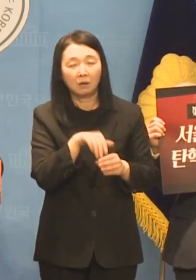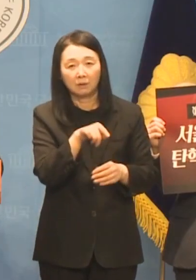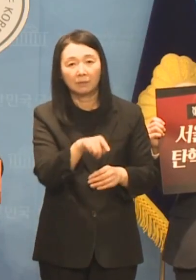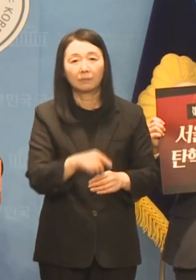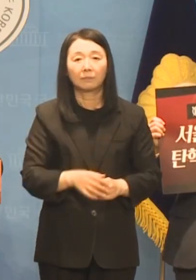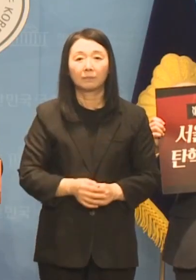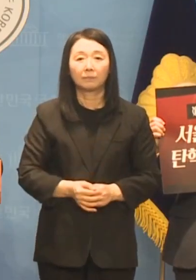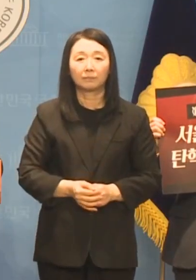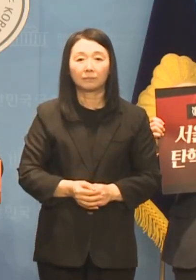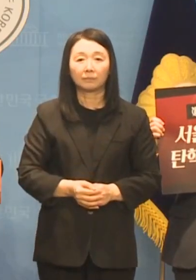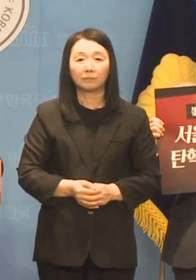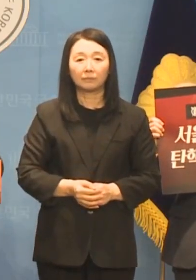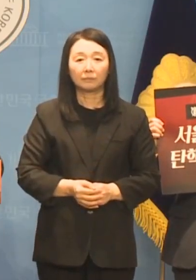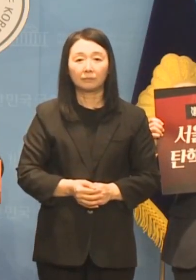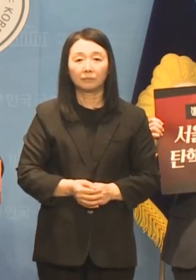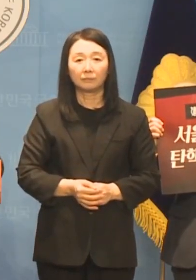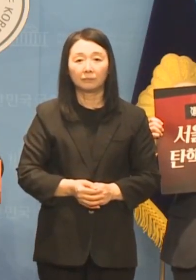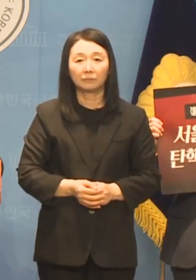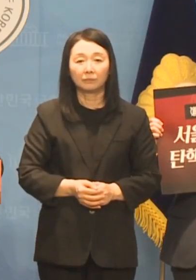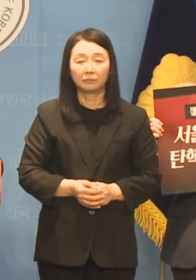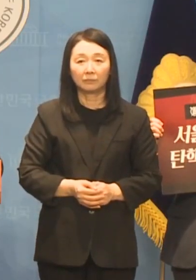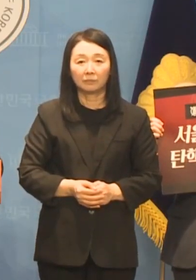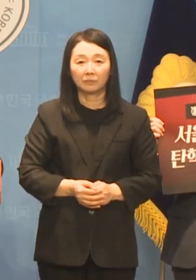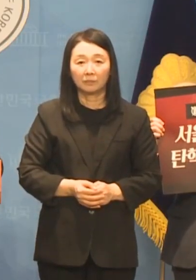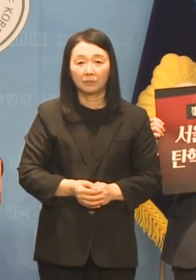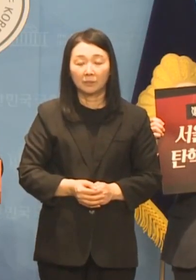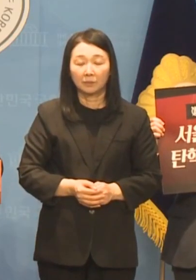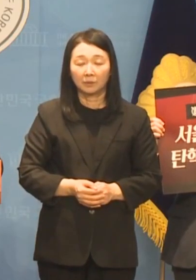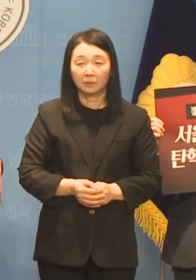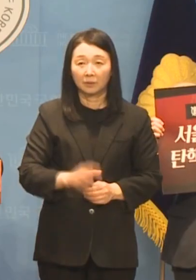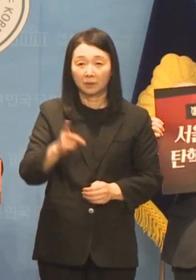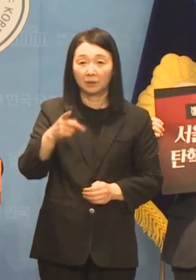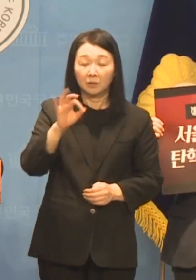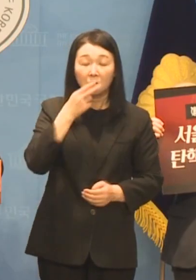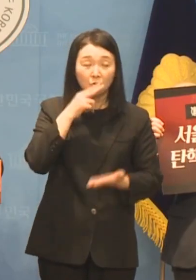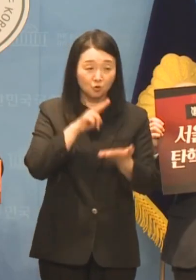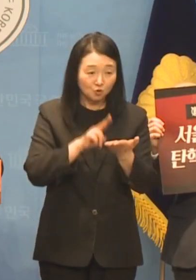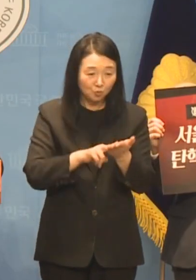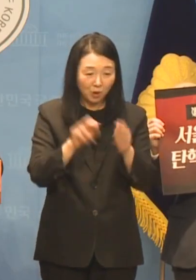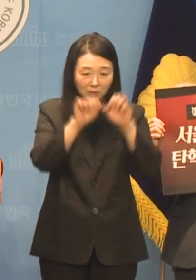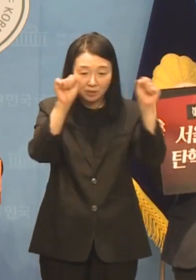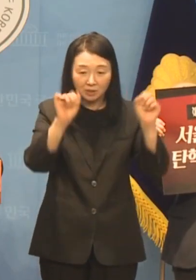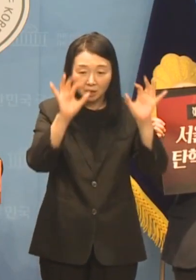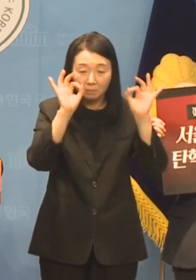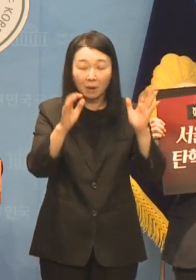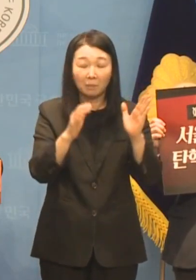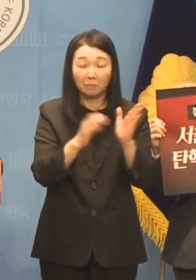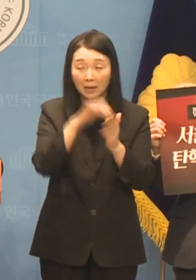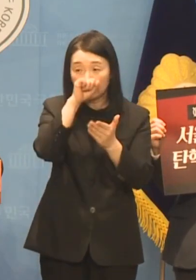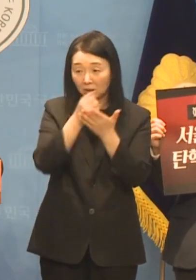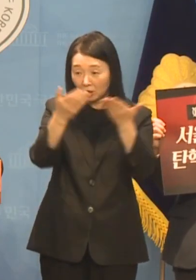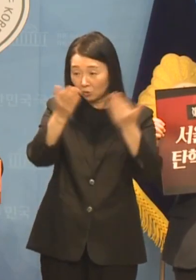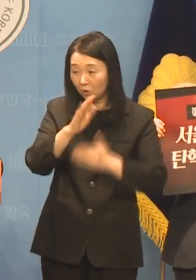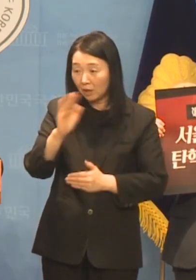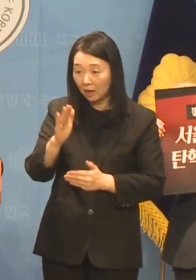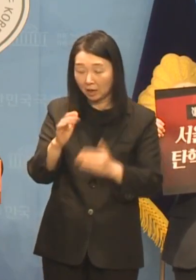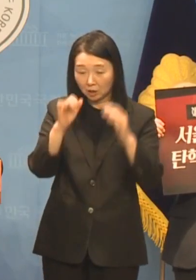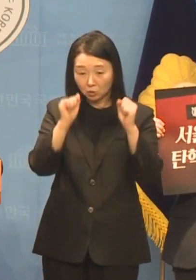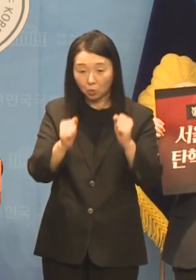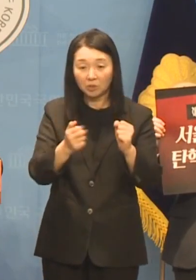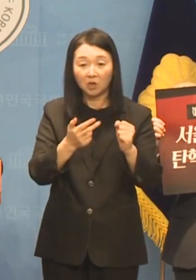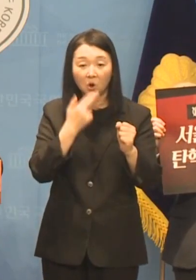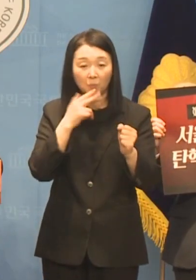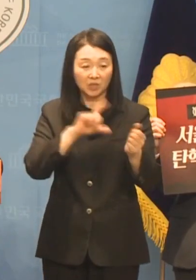통계적인 수치입니다. 등기 우편 조회 시스템을 통해 분석한 결과 정상적인 수령인이 아닌 존재하지 않는